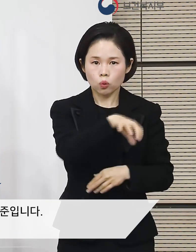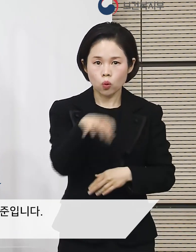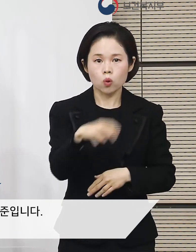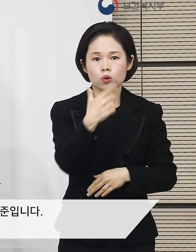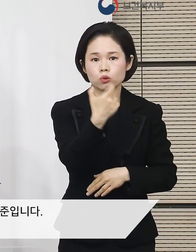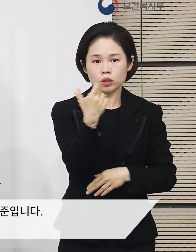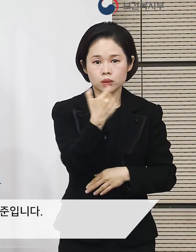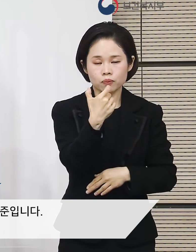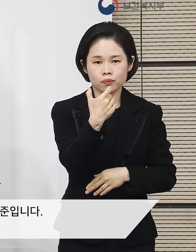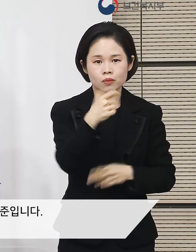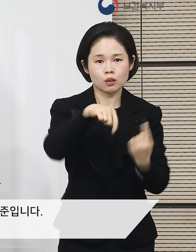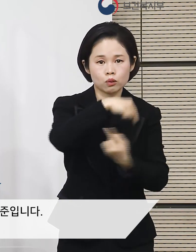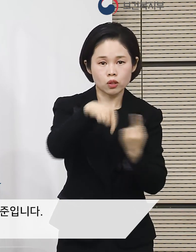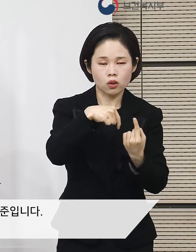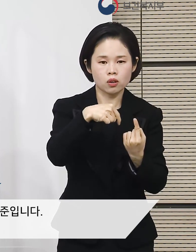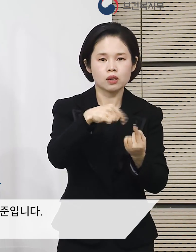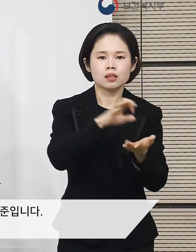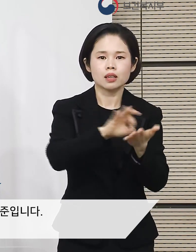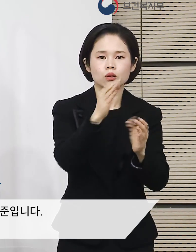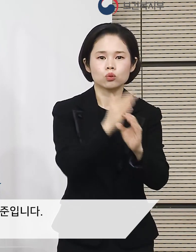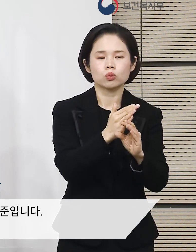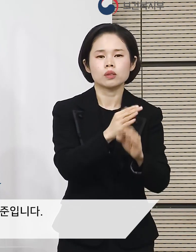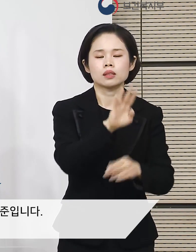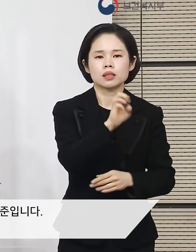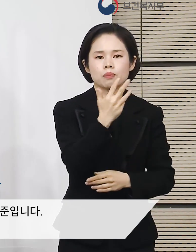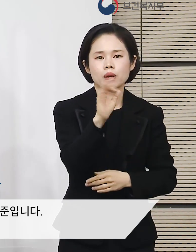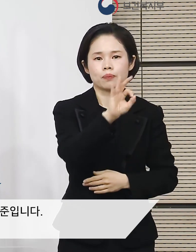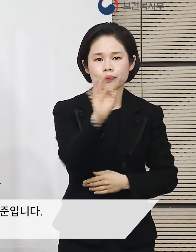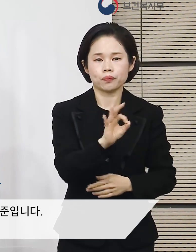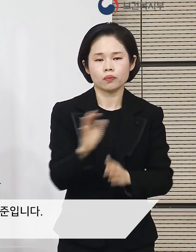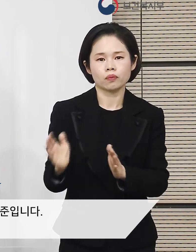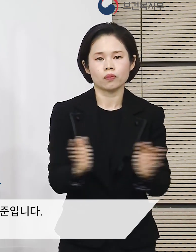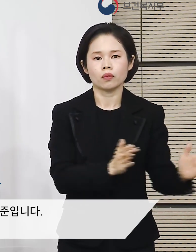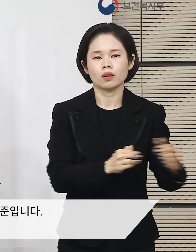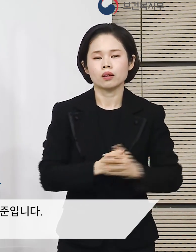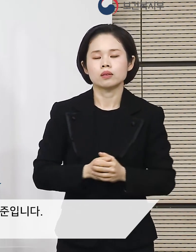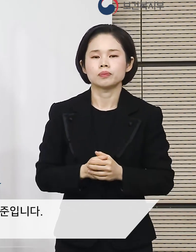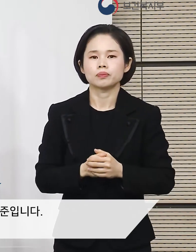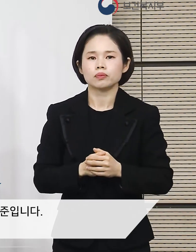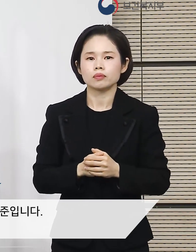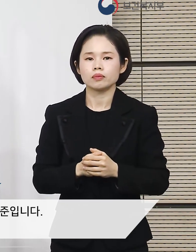60개소가 운영 중이며 가동률이 48% 수준입니다.